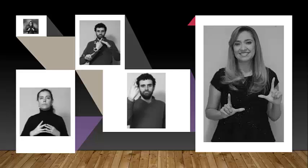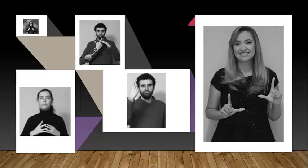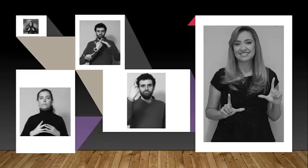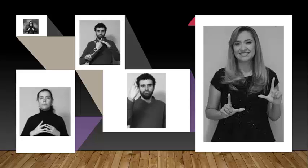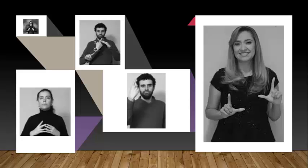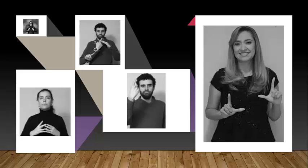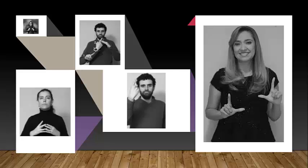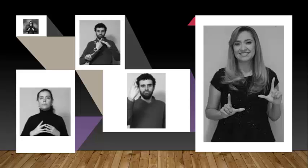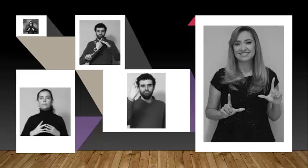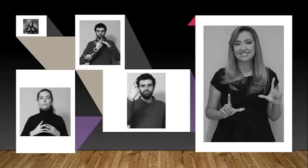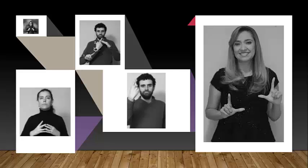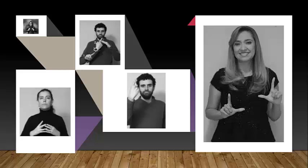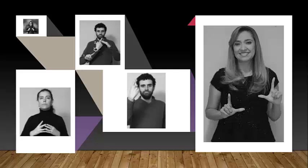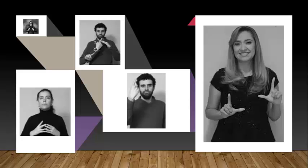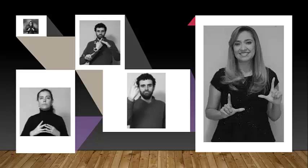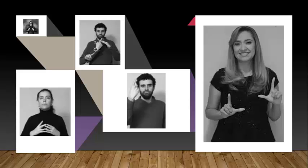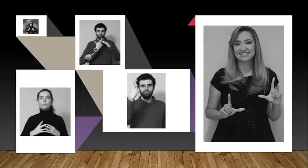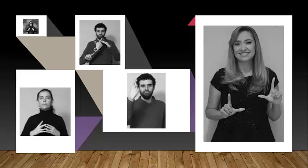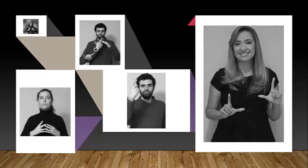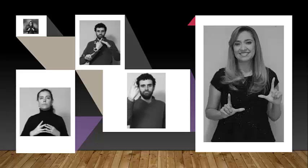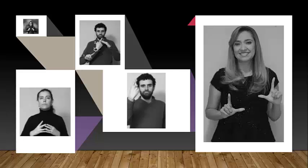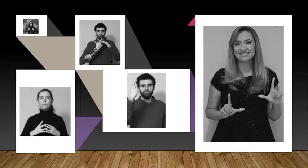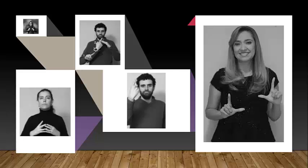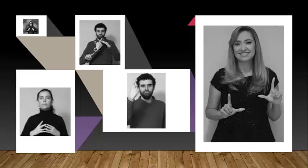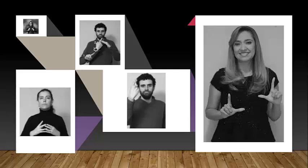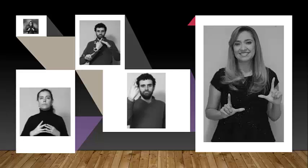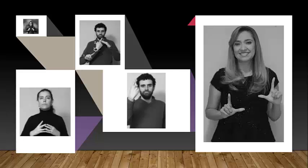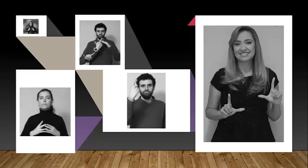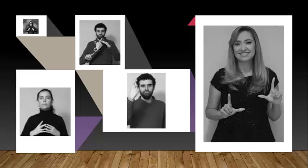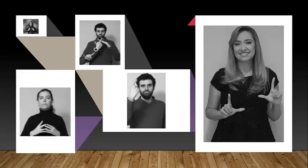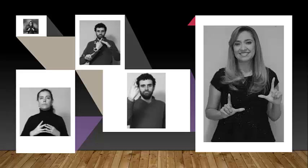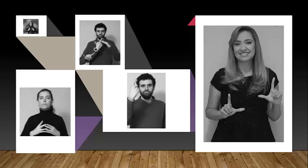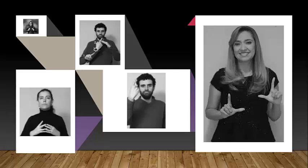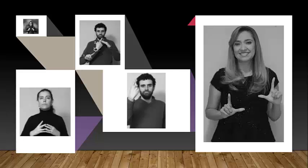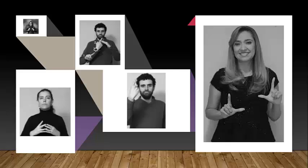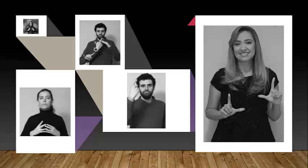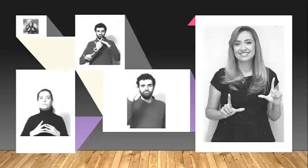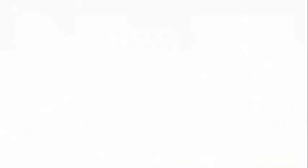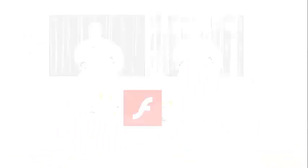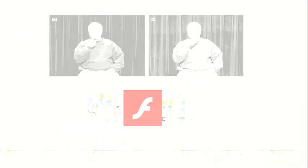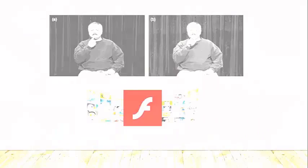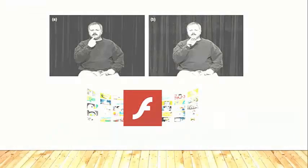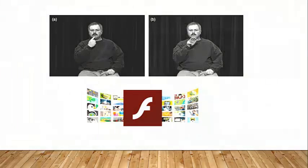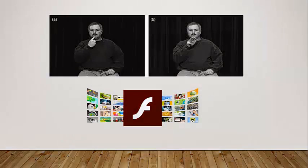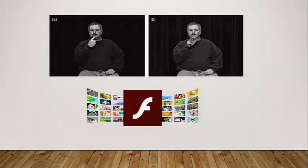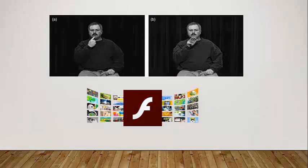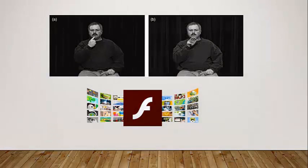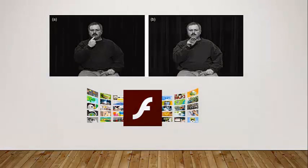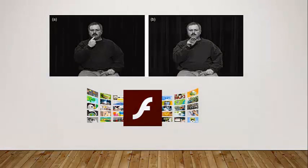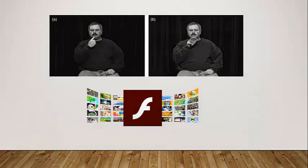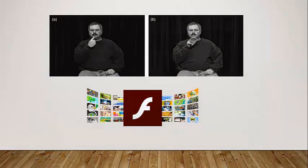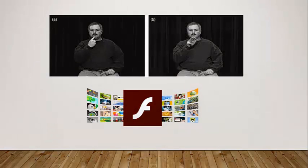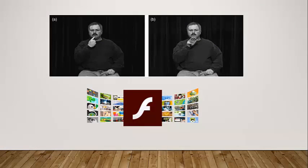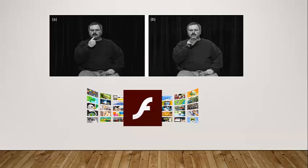fijos cuyos signos pudieran reconocerse en ausencia de movimiento.